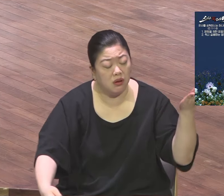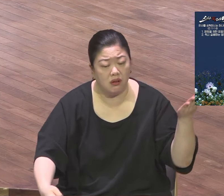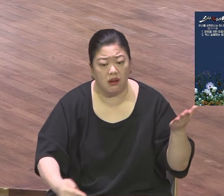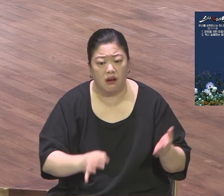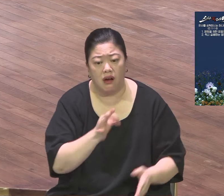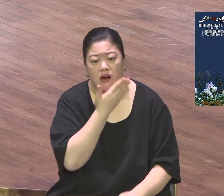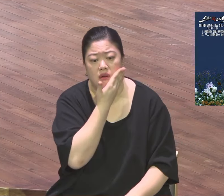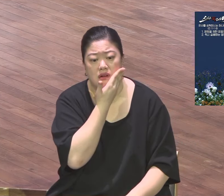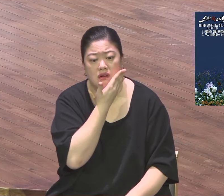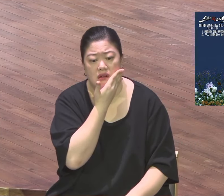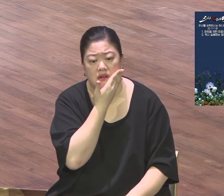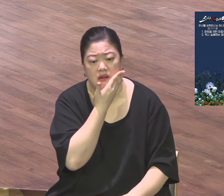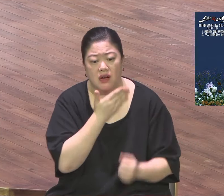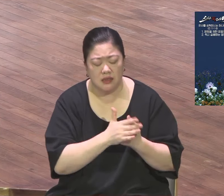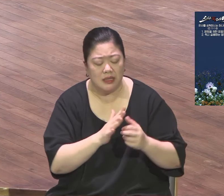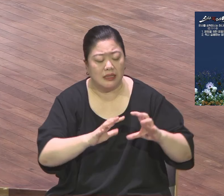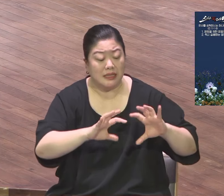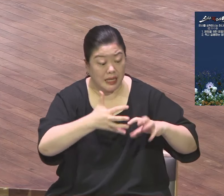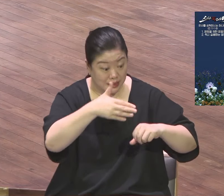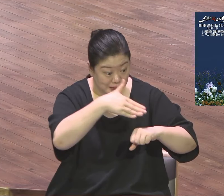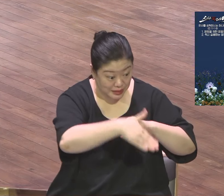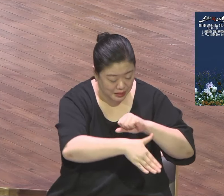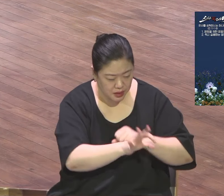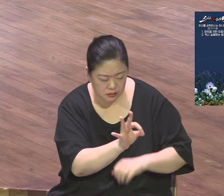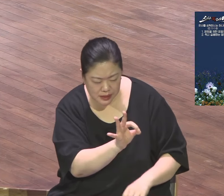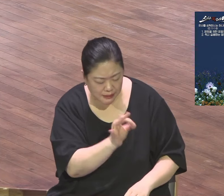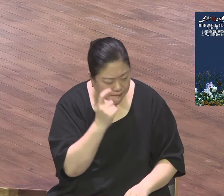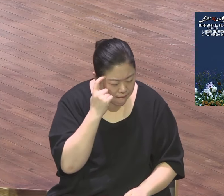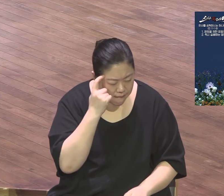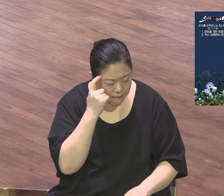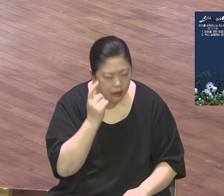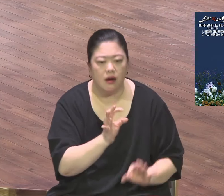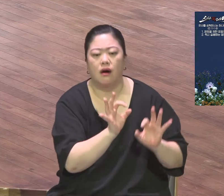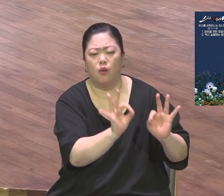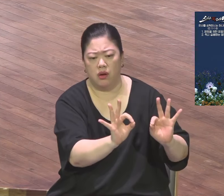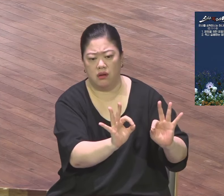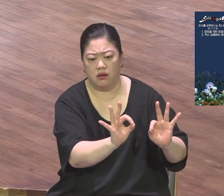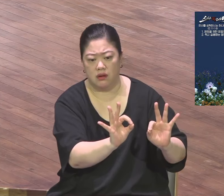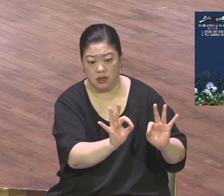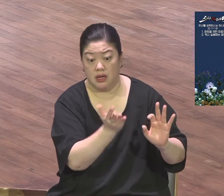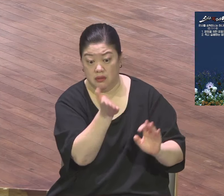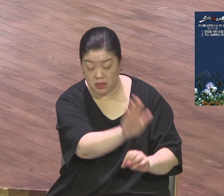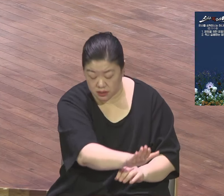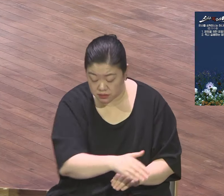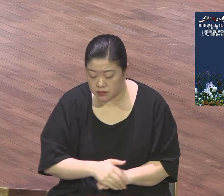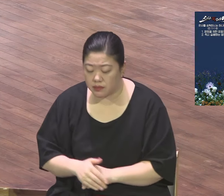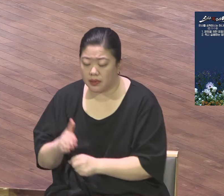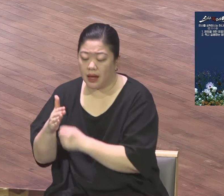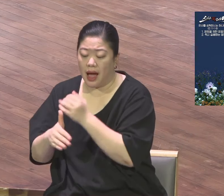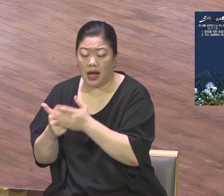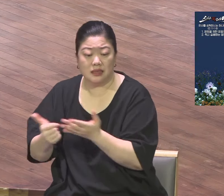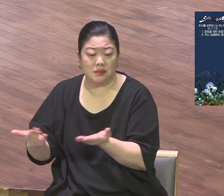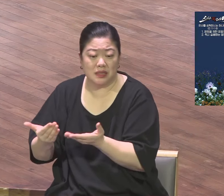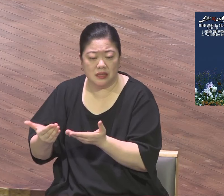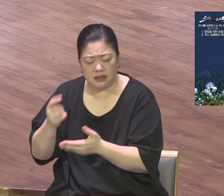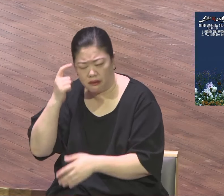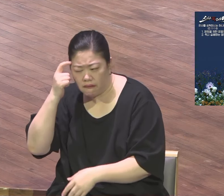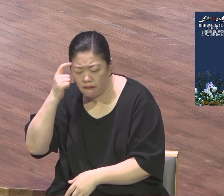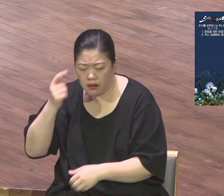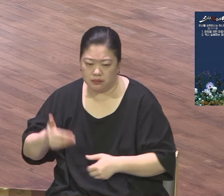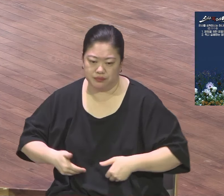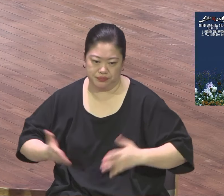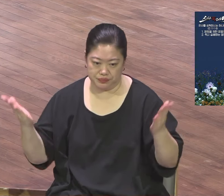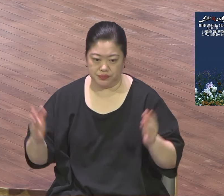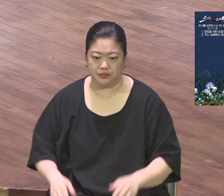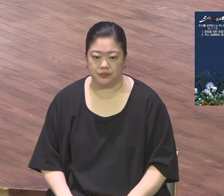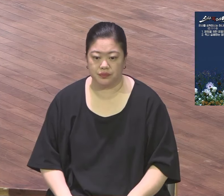갈등할 필요가 없어요. 4절에 풍세를 살펴보는 자는 파종하지 아니할 것이요 구름을 바라본